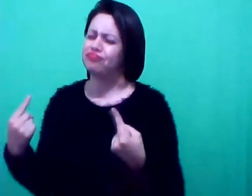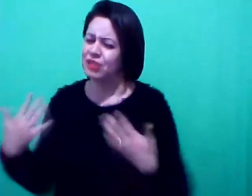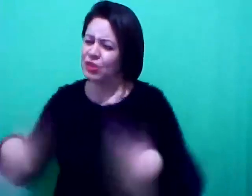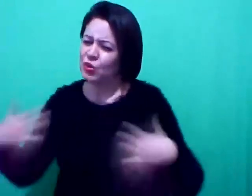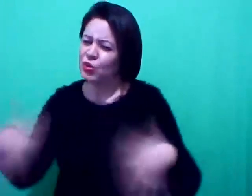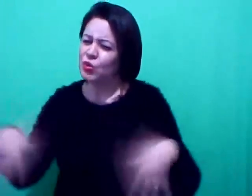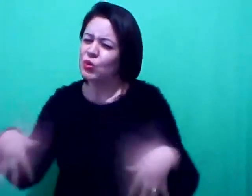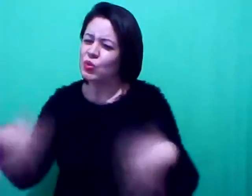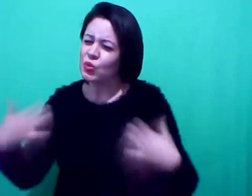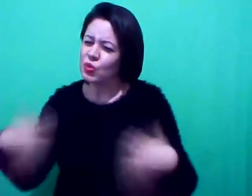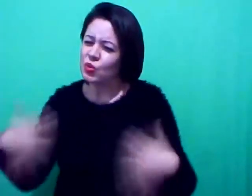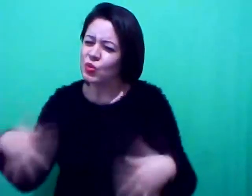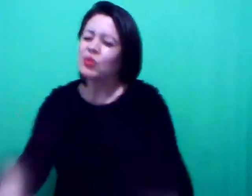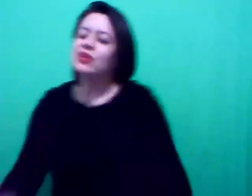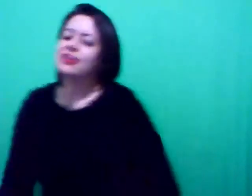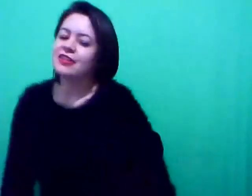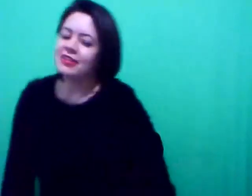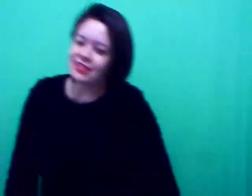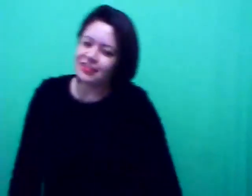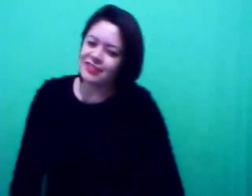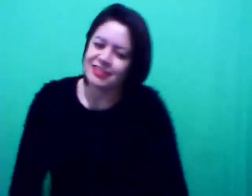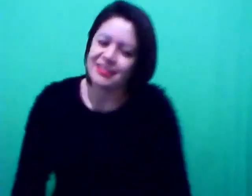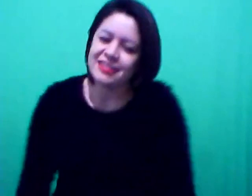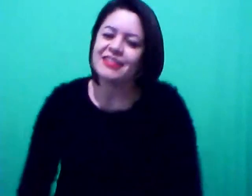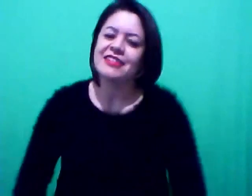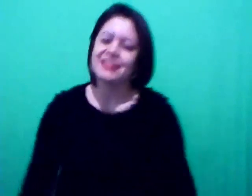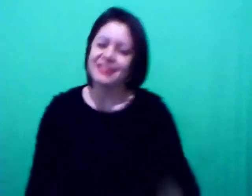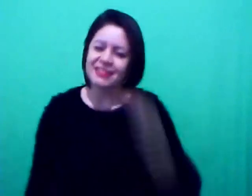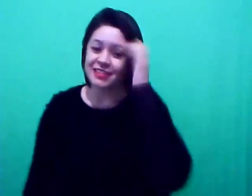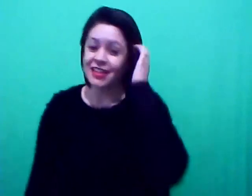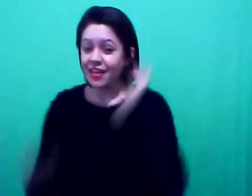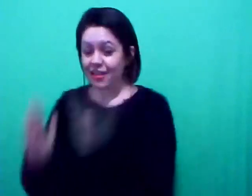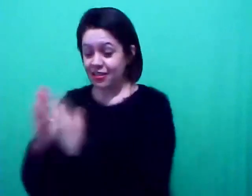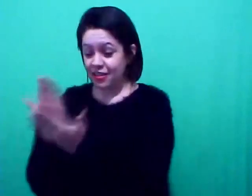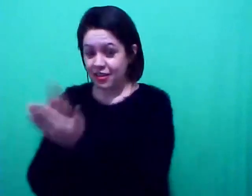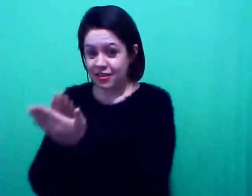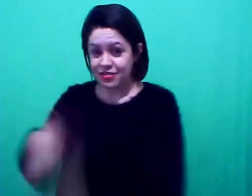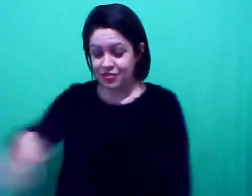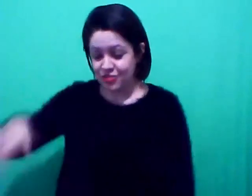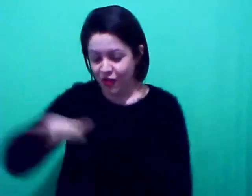essa fluência. E eu sei que fazer a voz não é fácil, é difícil. Então, muito obrigada por isso.